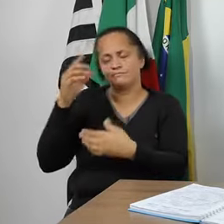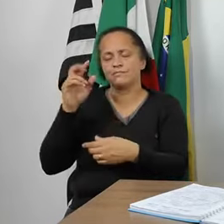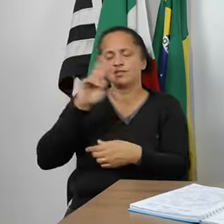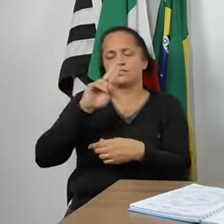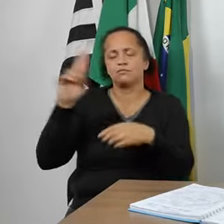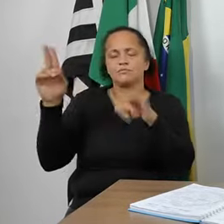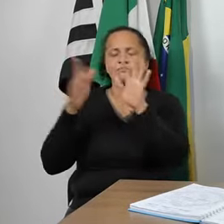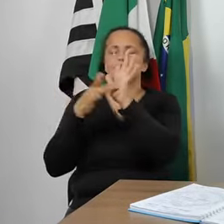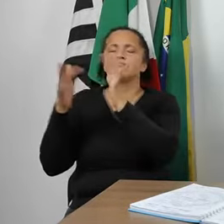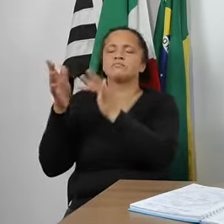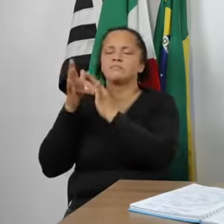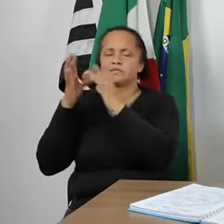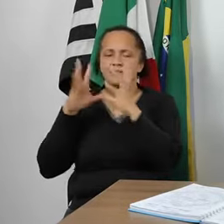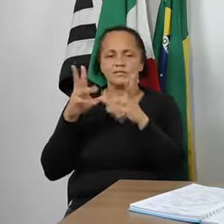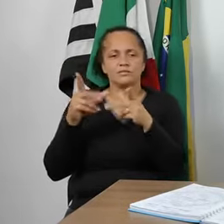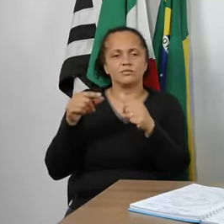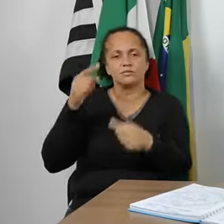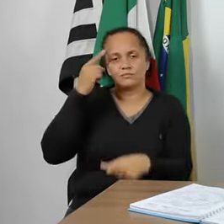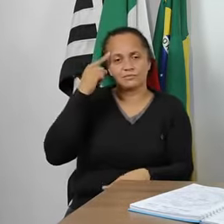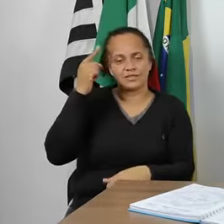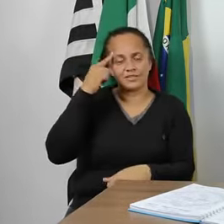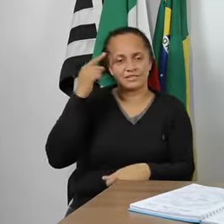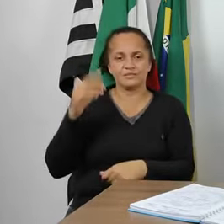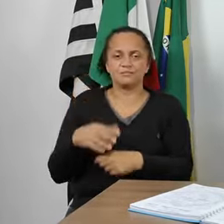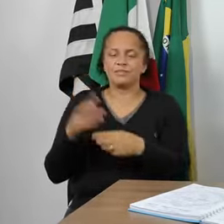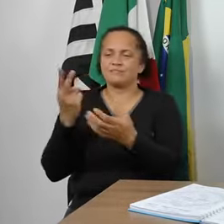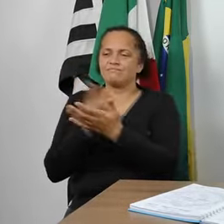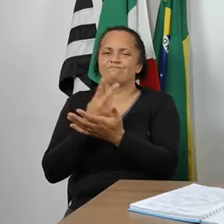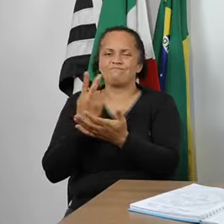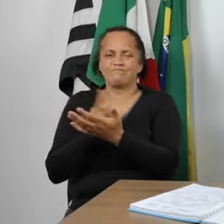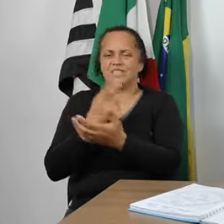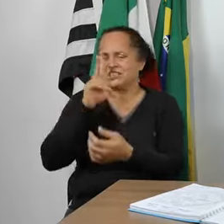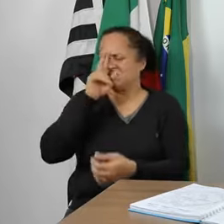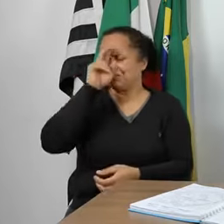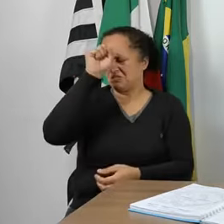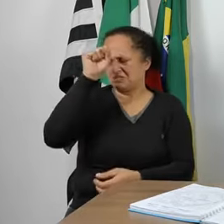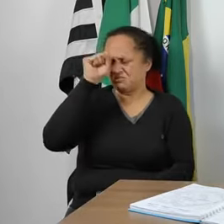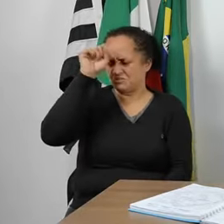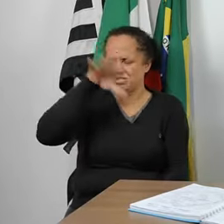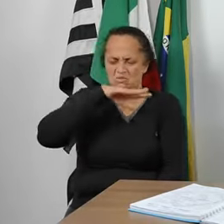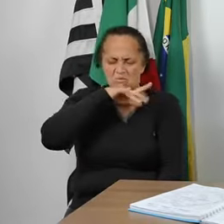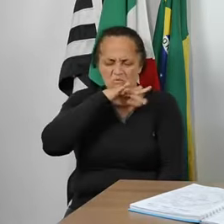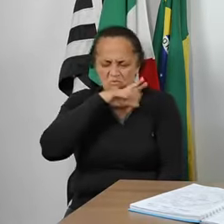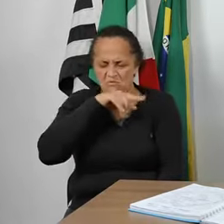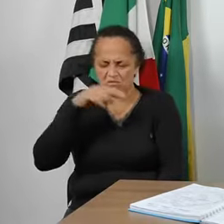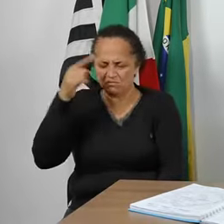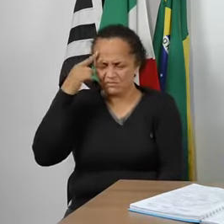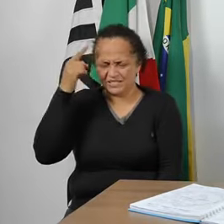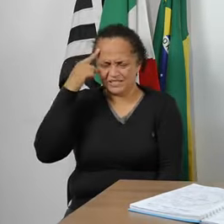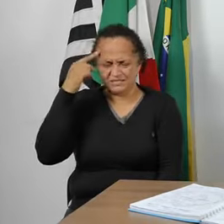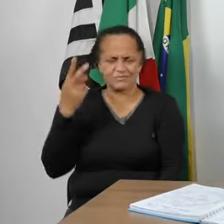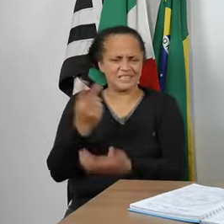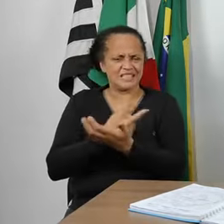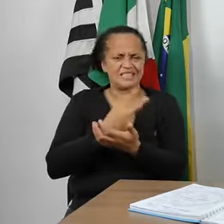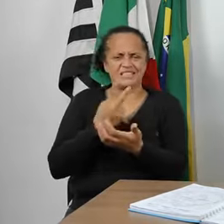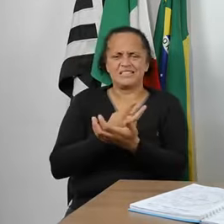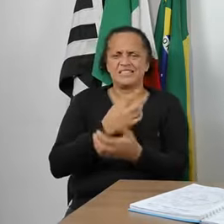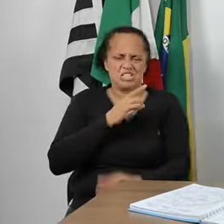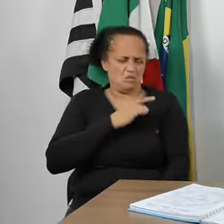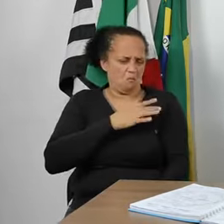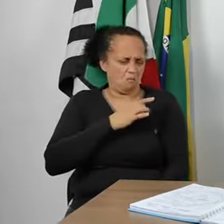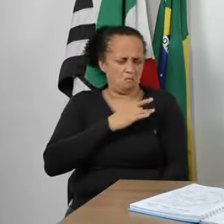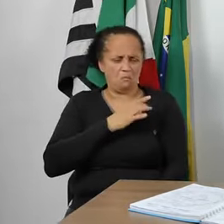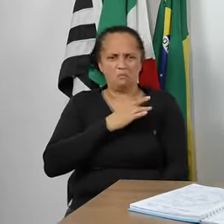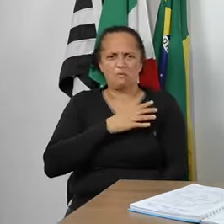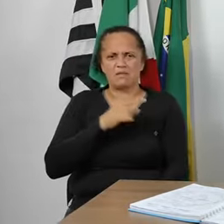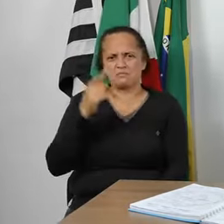Cristo, que todos os pensamentos, raciocínios falsos, toda fortaleza maligna, todo pensamento mentiroso, de medo,